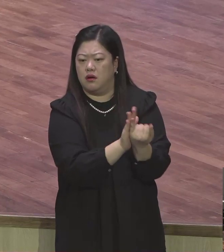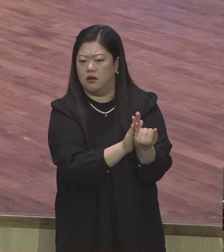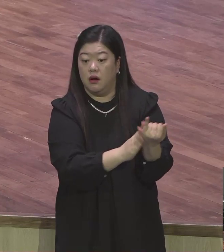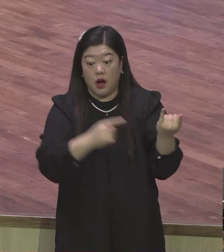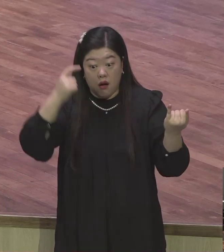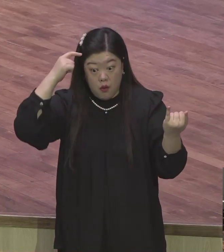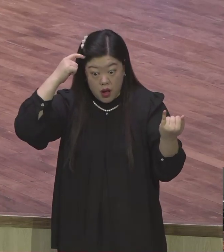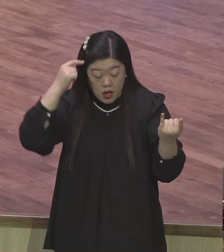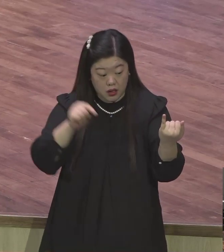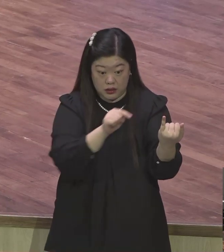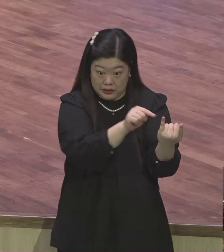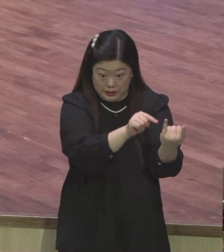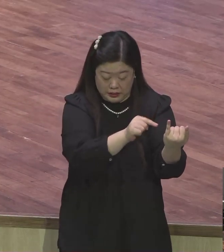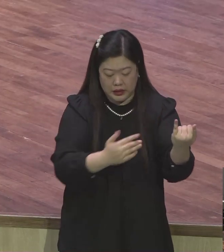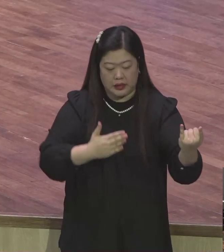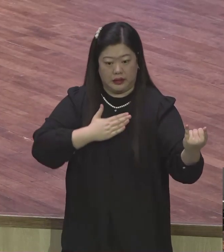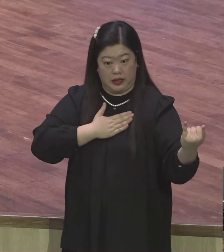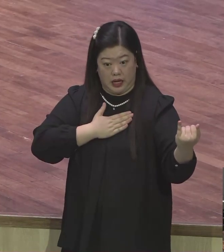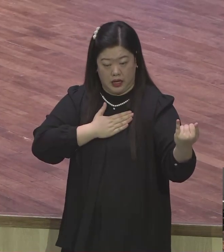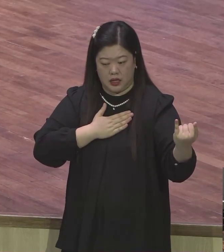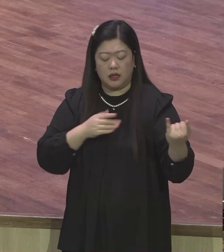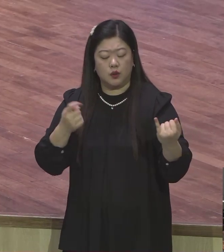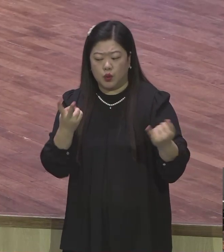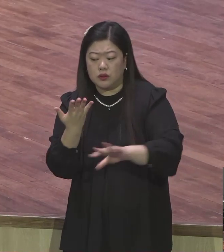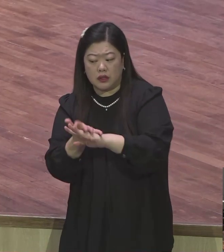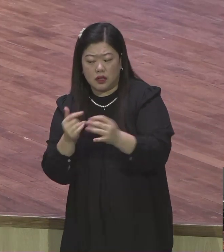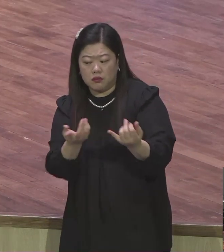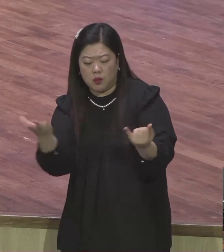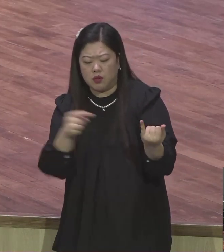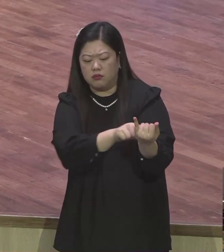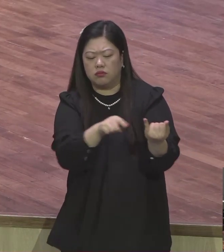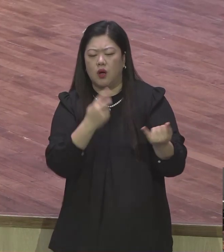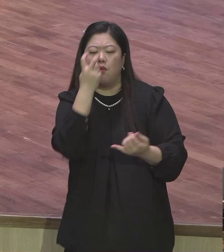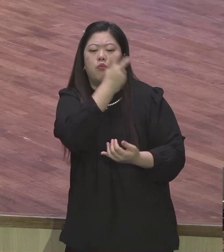여러 사람과 나의 보호자가 되었습니다.